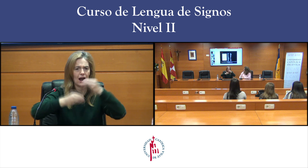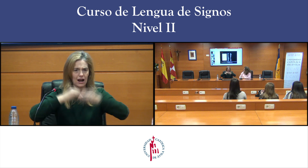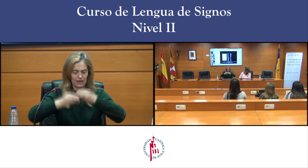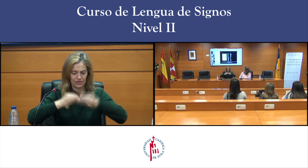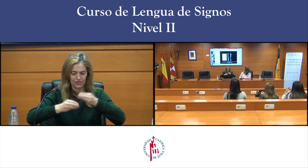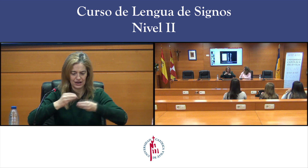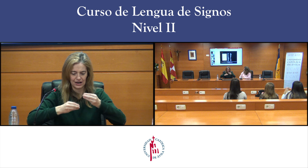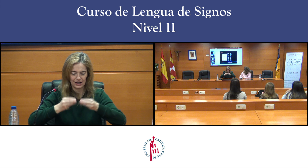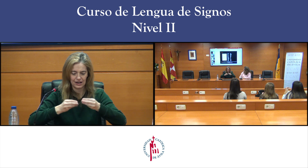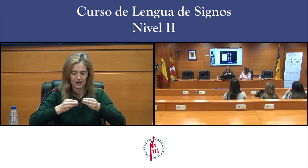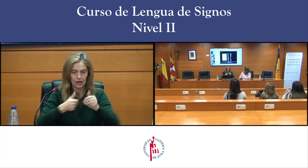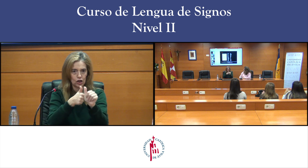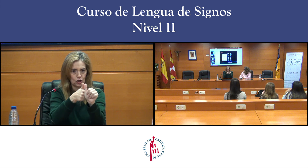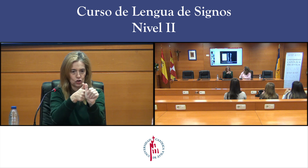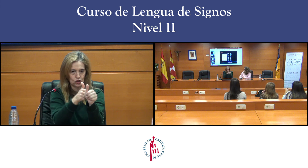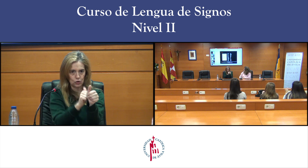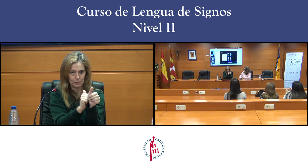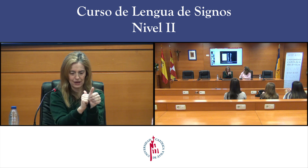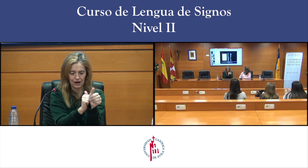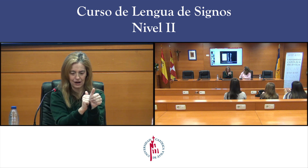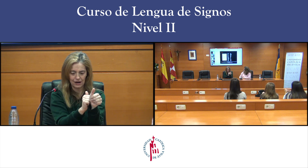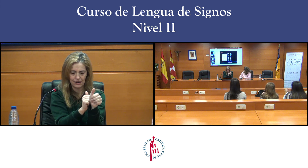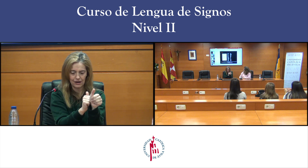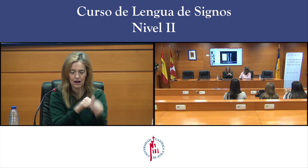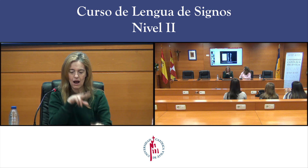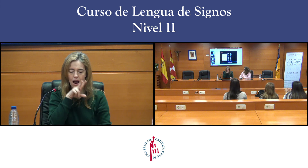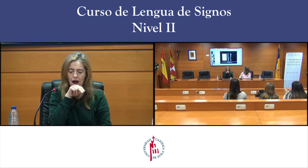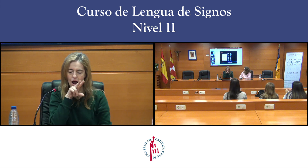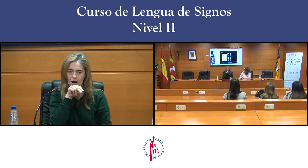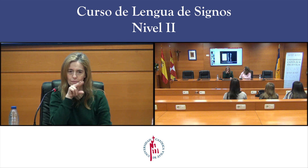hacer copiar o imitar hablar